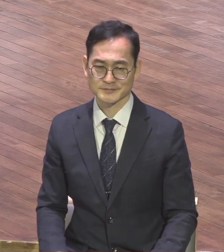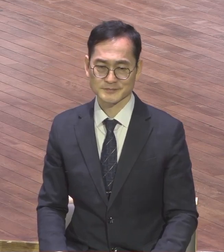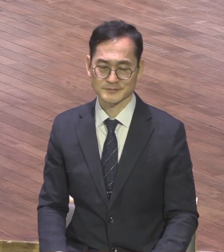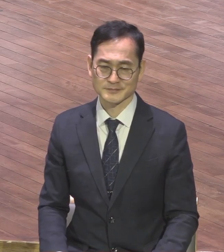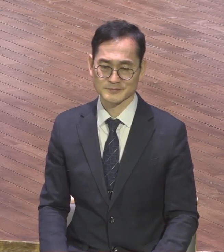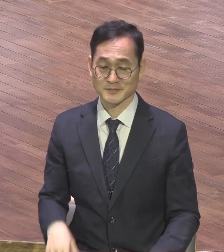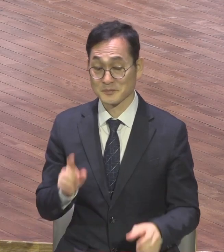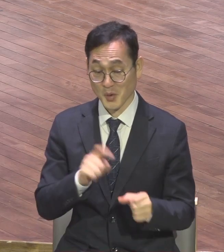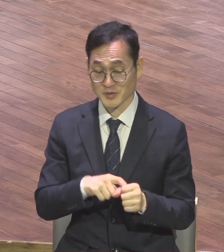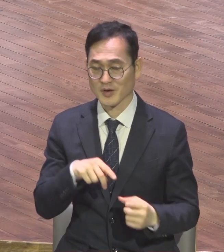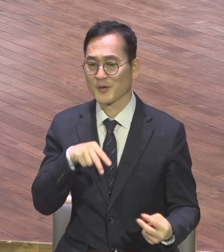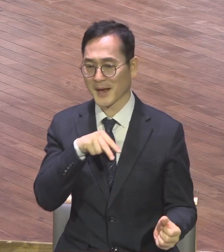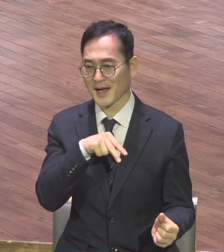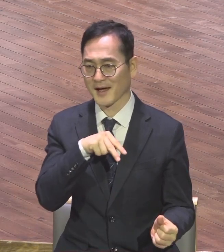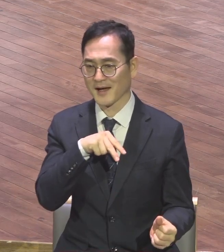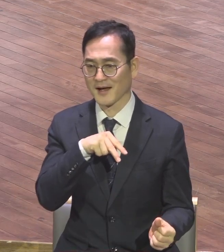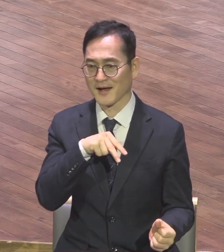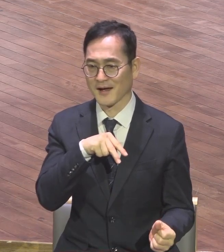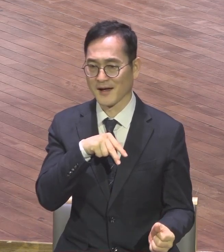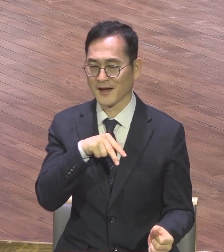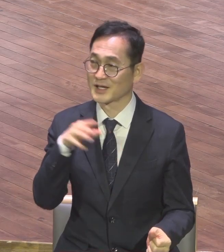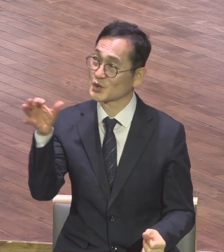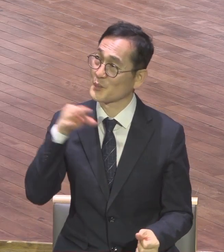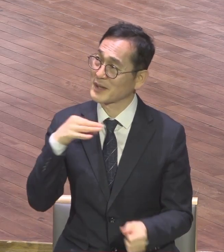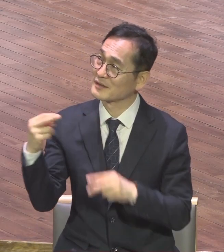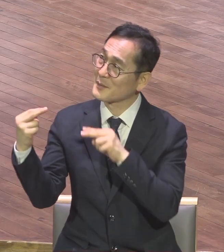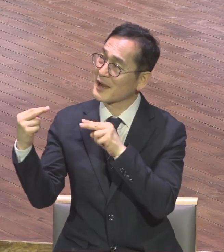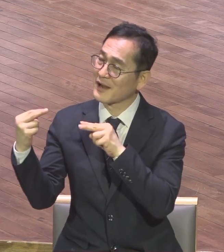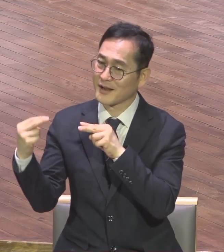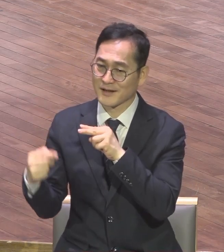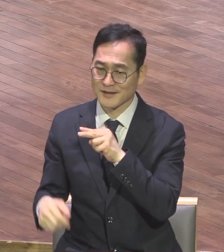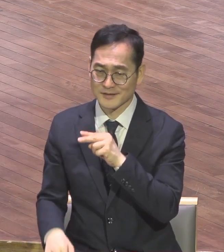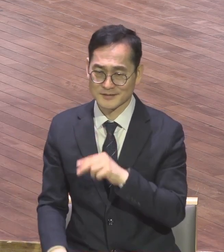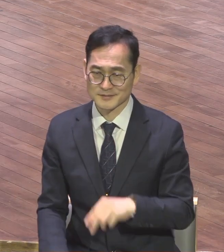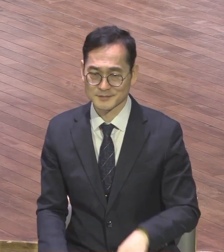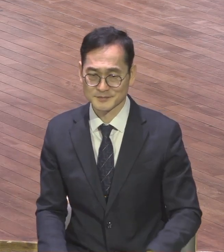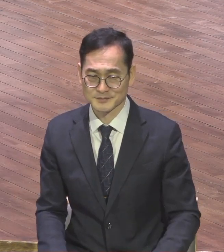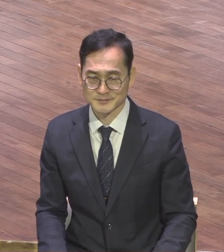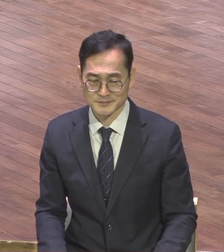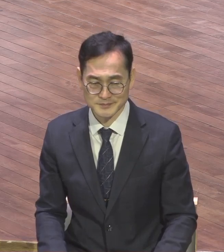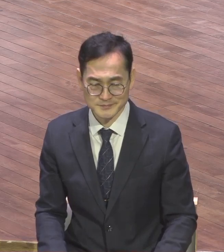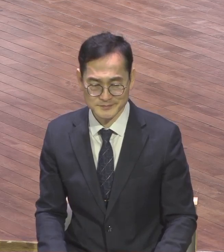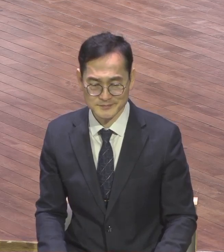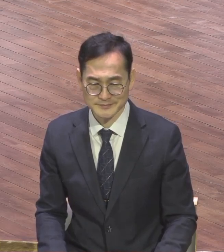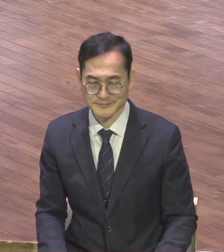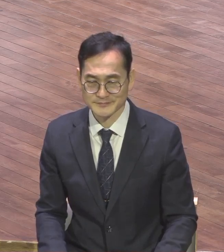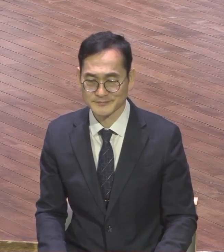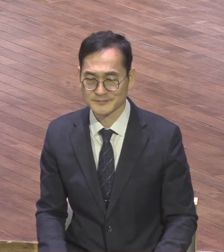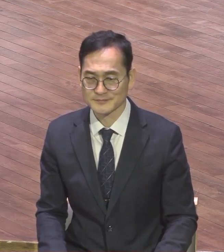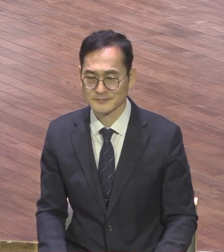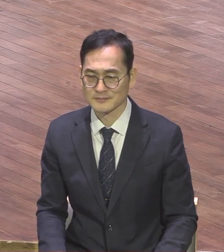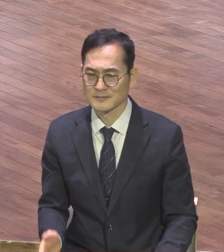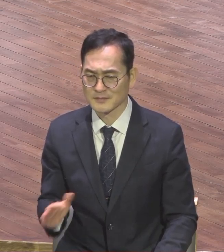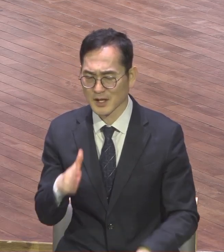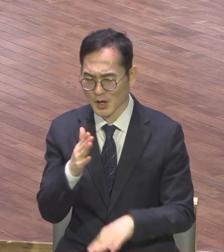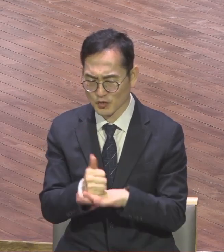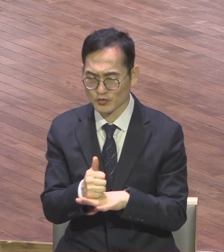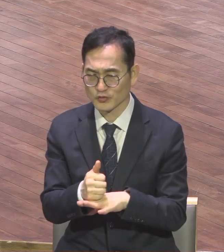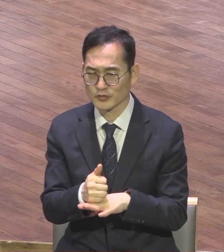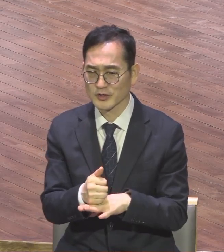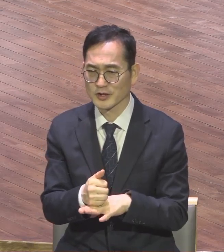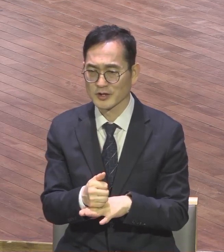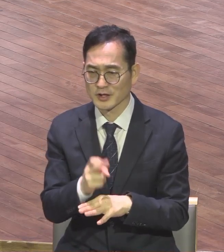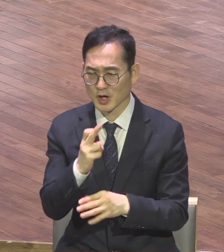주고 싶어서 모든 사주팔자 운명에서 사단이 준 12가지 사단의 망대에서 완전히 해방시켜